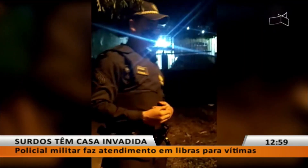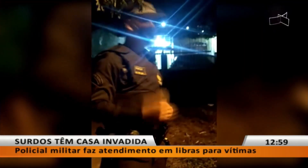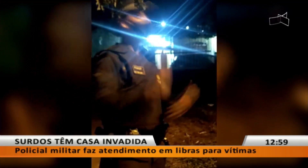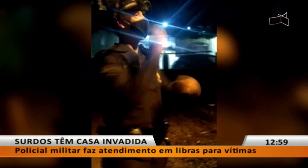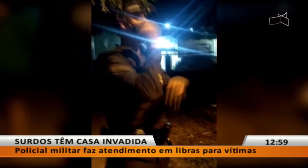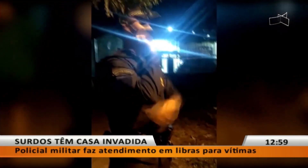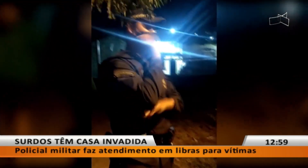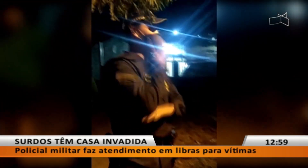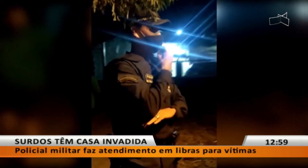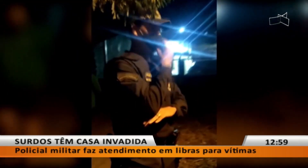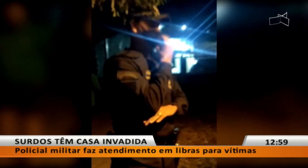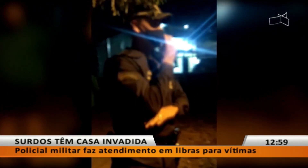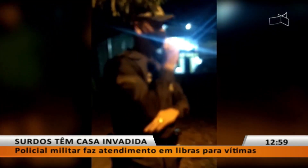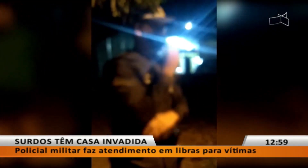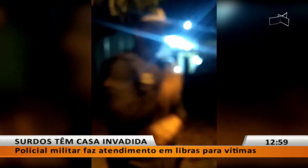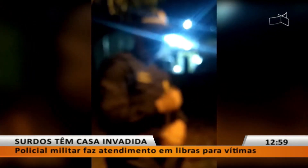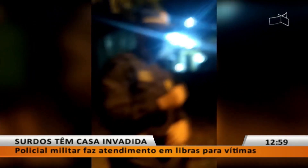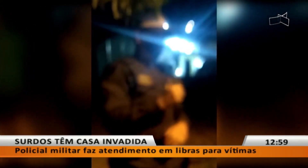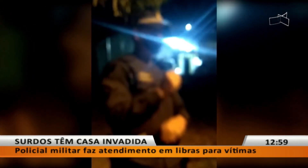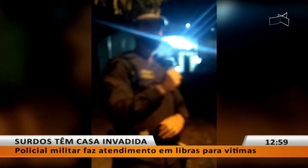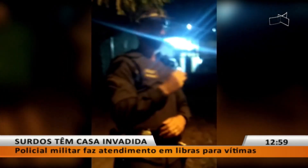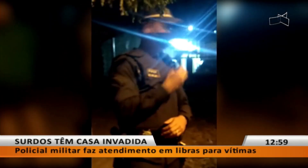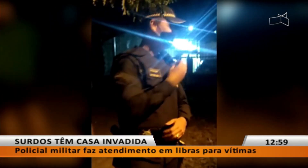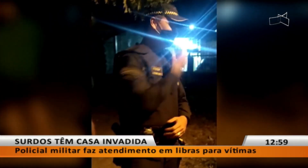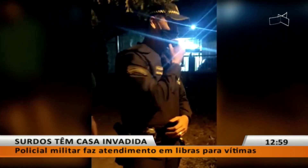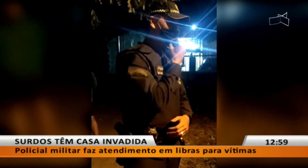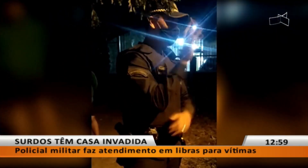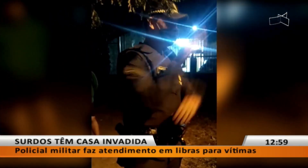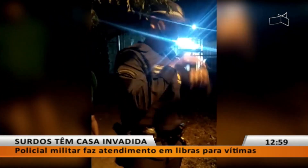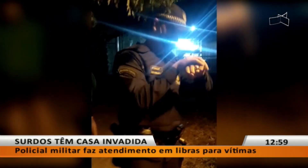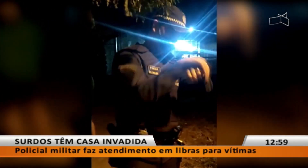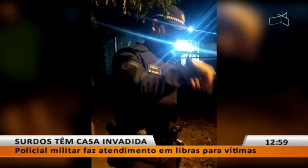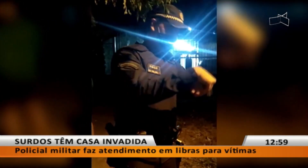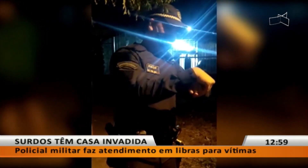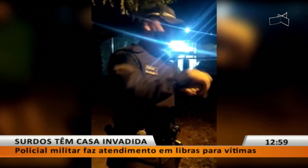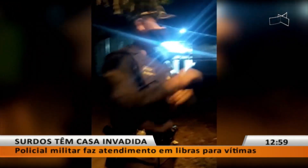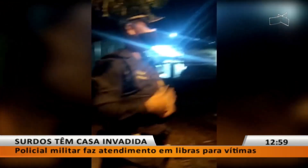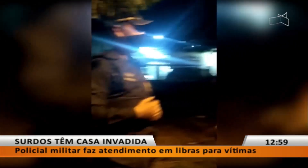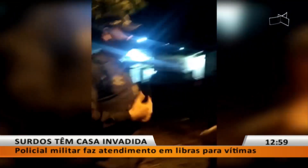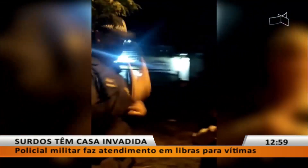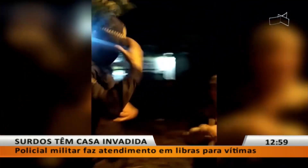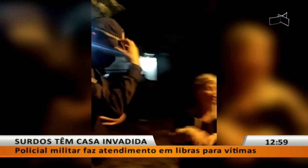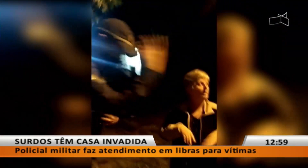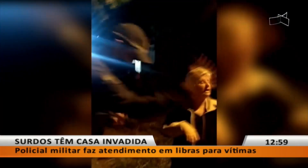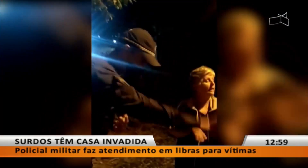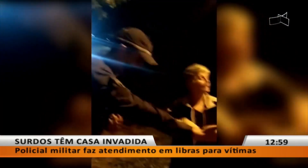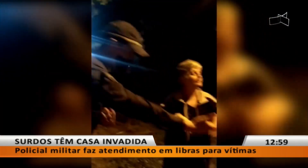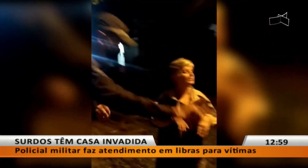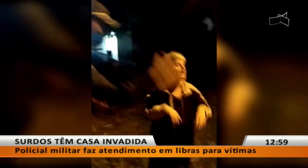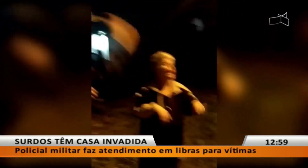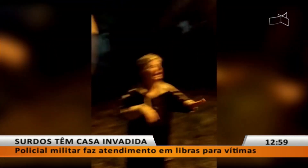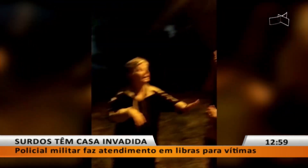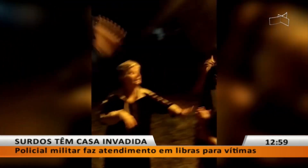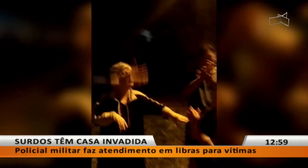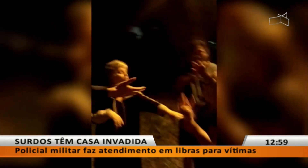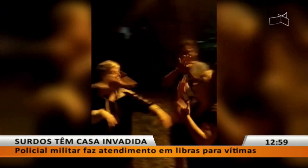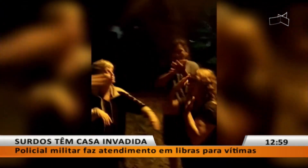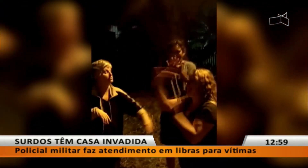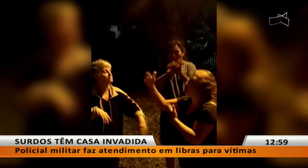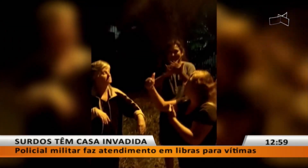com as vítimas, todos são deficientes auditivos. E aí esse cadete conseguiu colocar em prática tudo o que ele aprendeu no curso de formação. Porque a